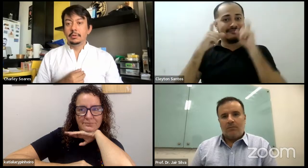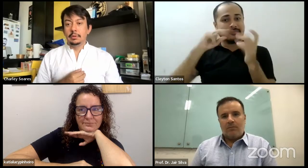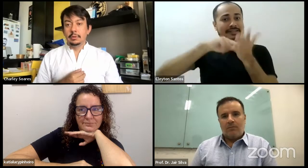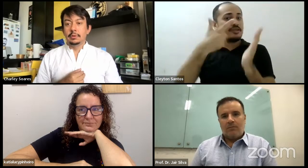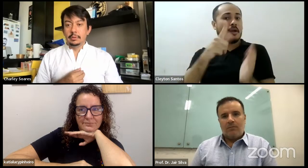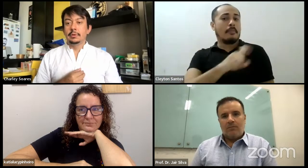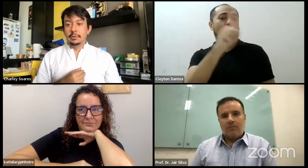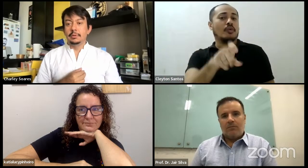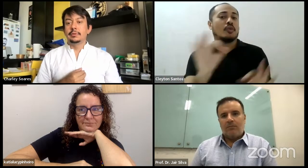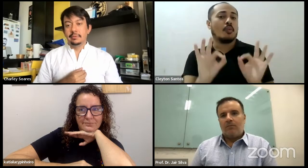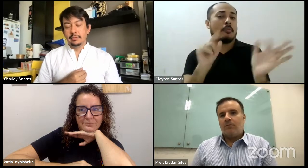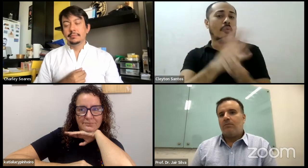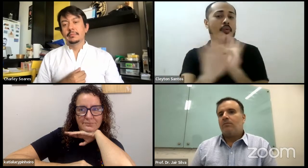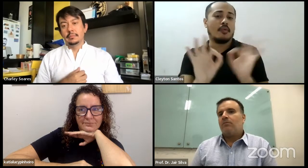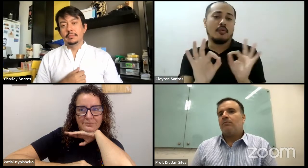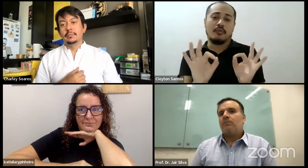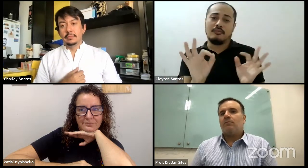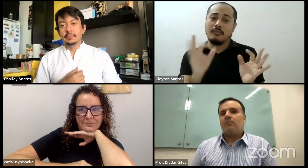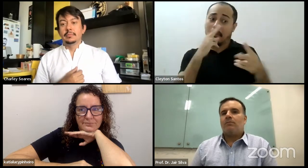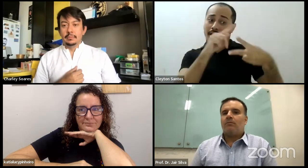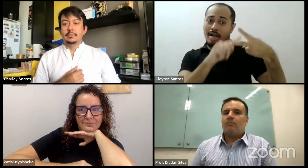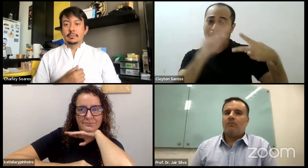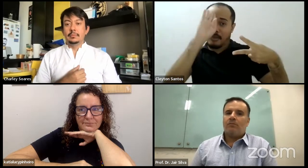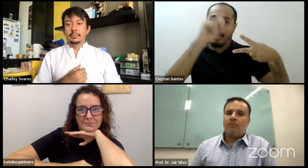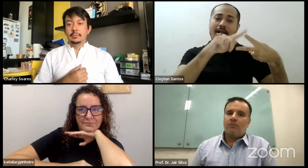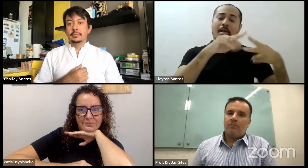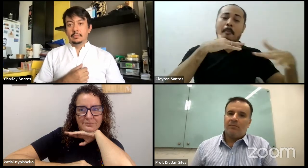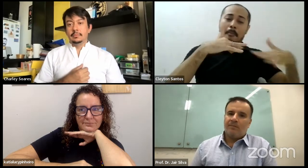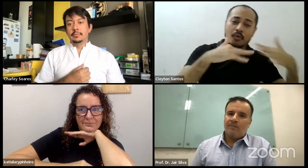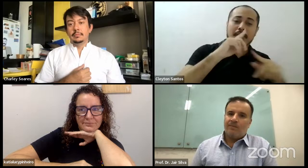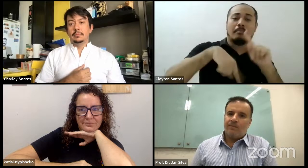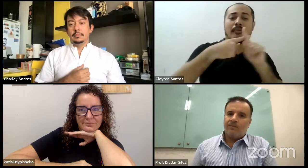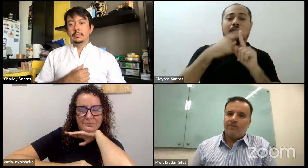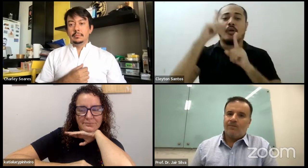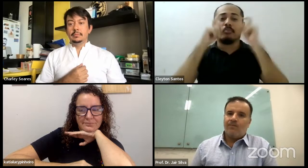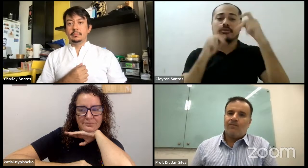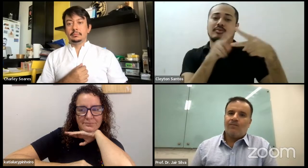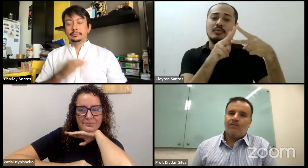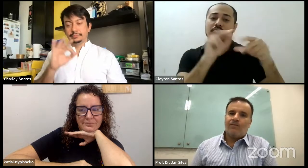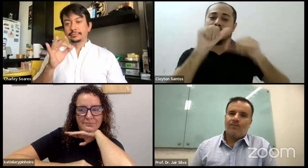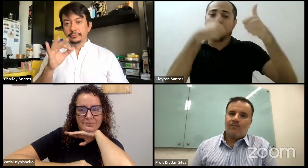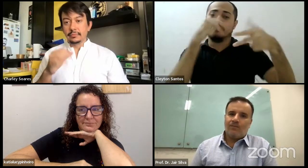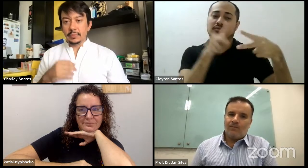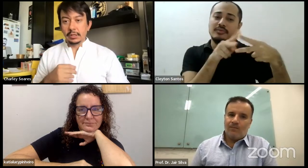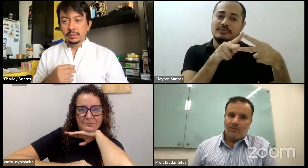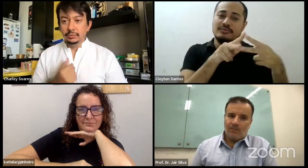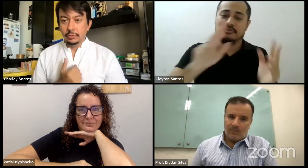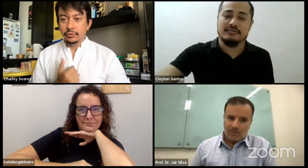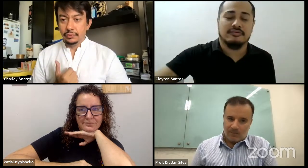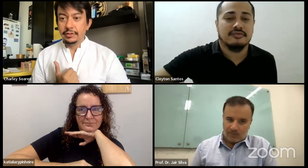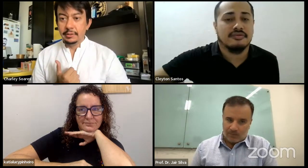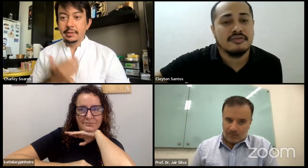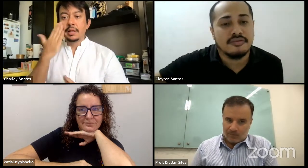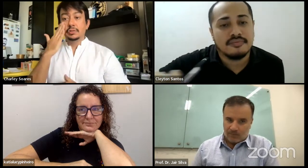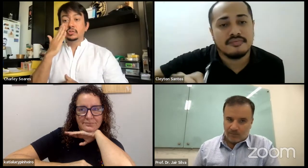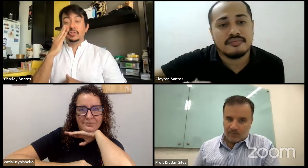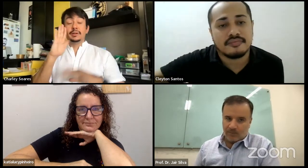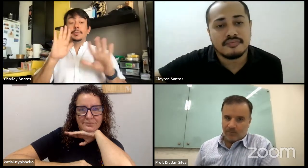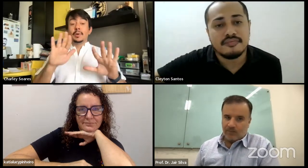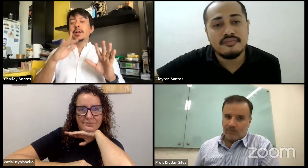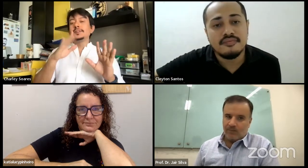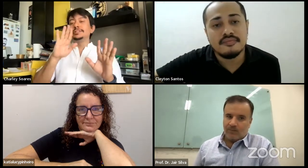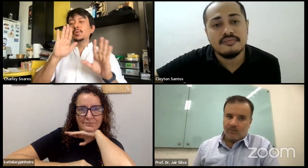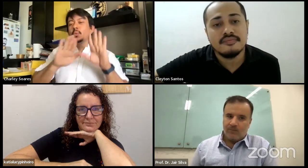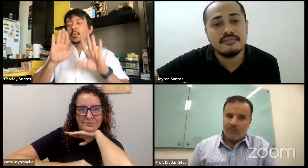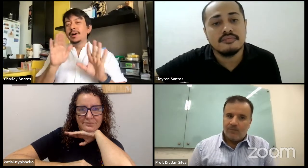facial diferente de aniversário. Vamos para essa festa de aniversário, por exemplo, um convite. A expressão ela muda, né? Desses